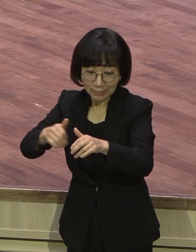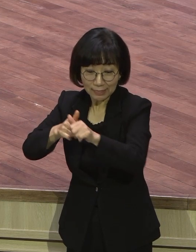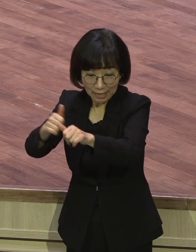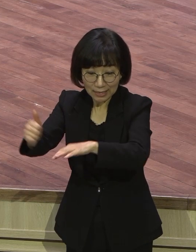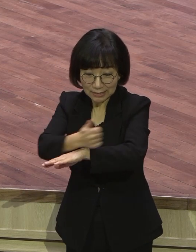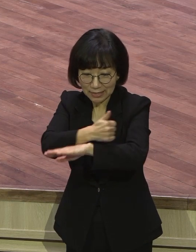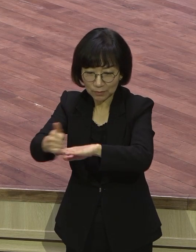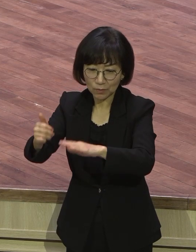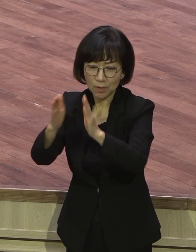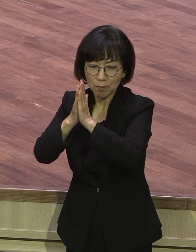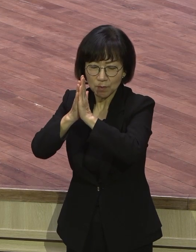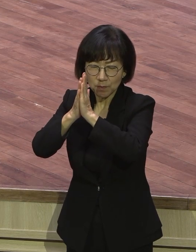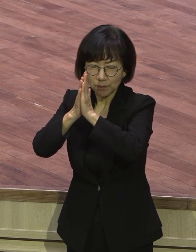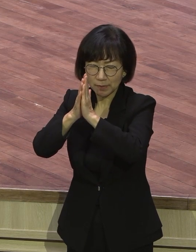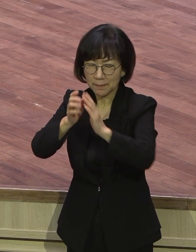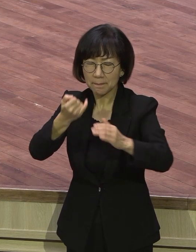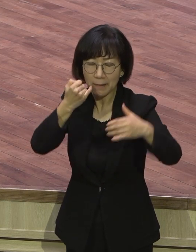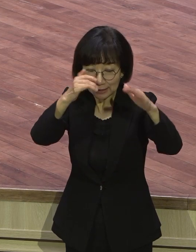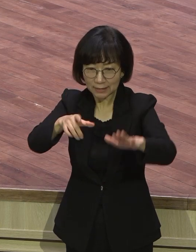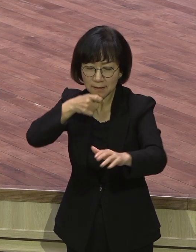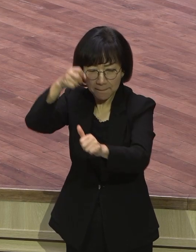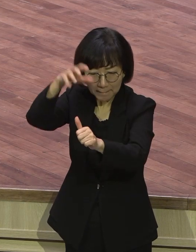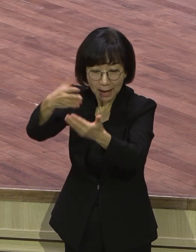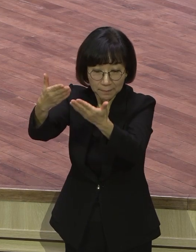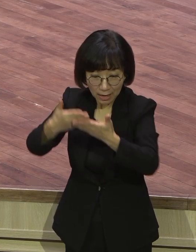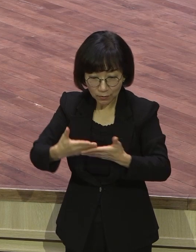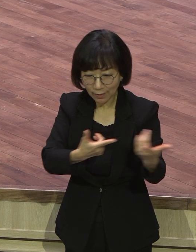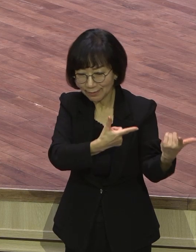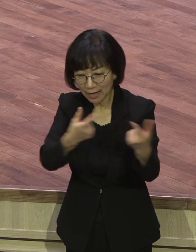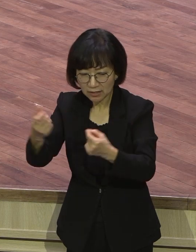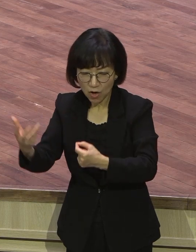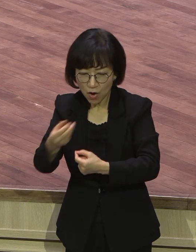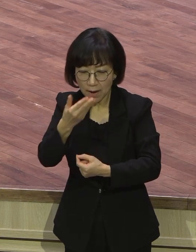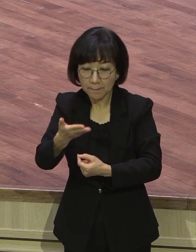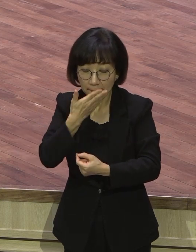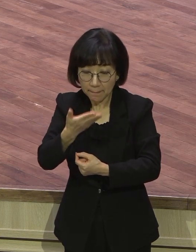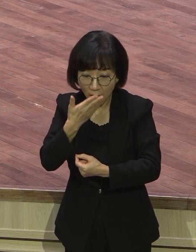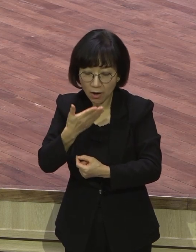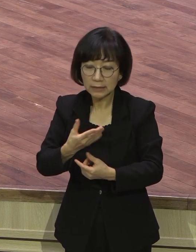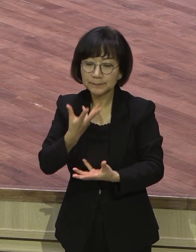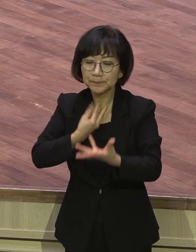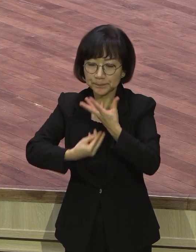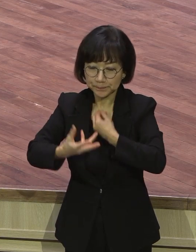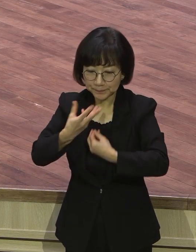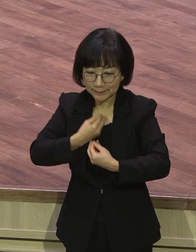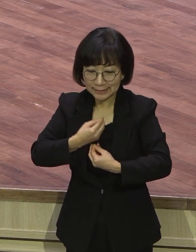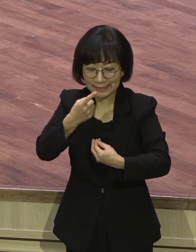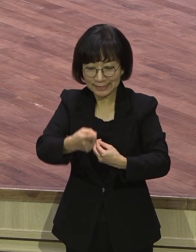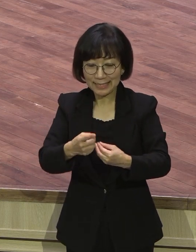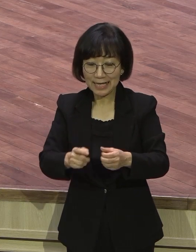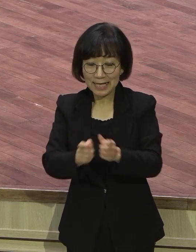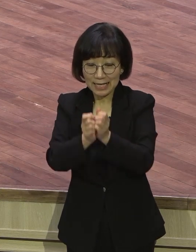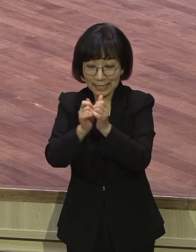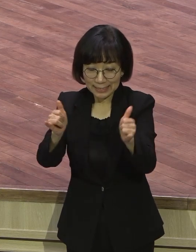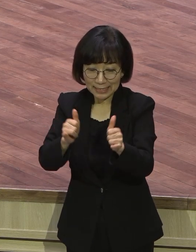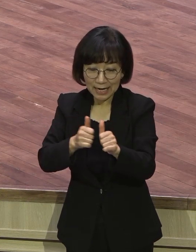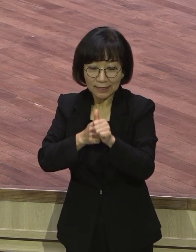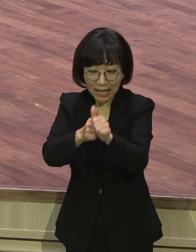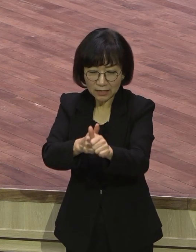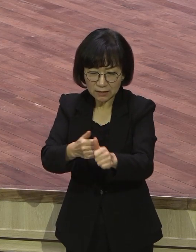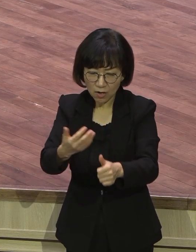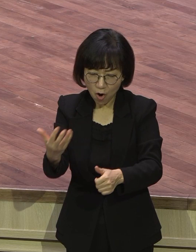구름과 바다에서 세례를 받고 다 같은 신량한 음식을 먹으며 다 같은 신량한 음료를 맞았으니 이는 그들을 따르는